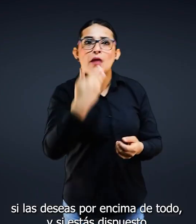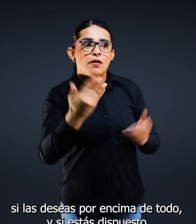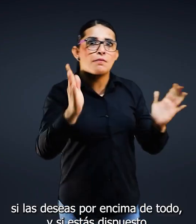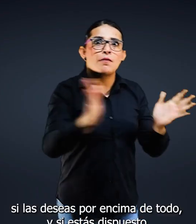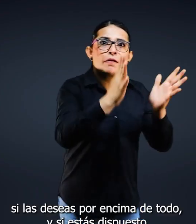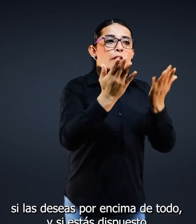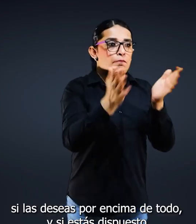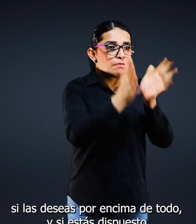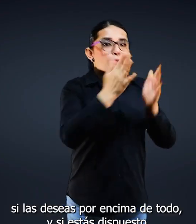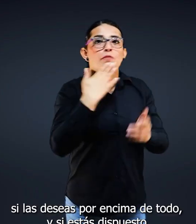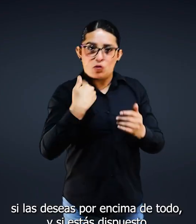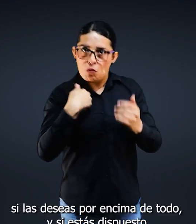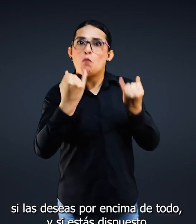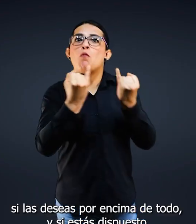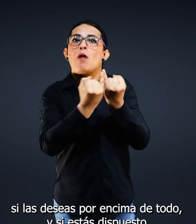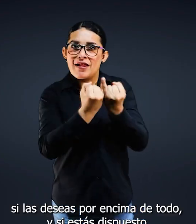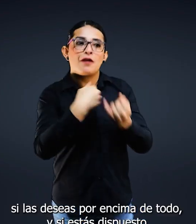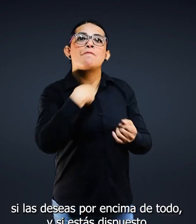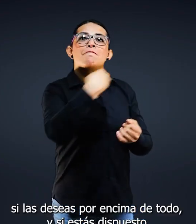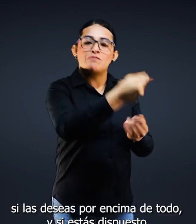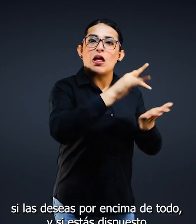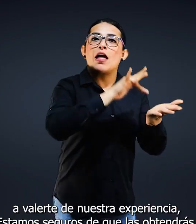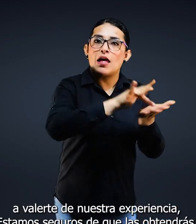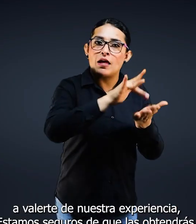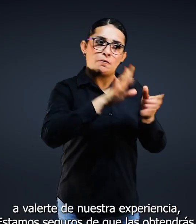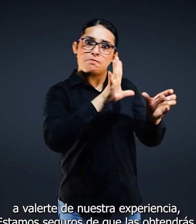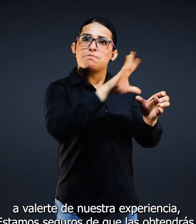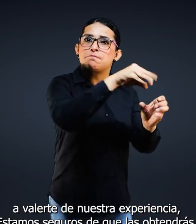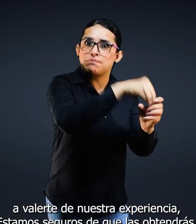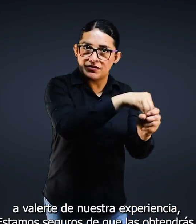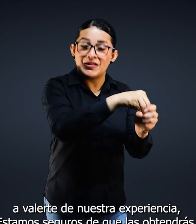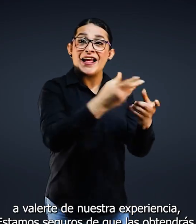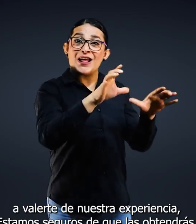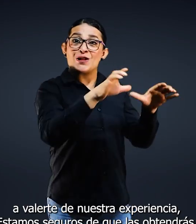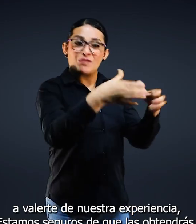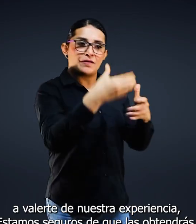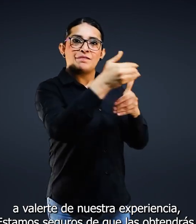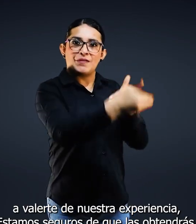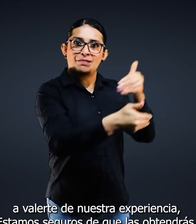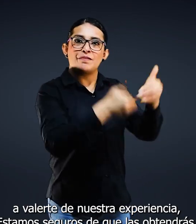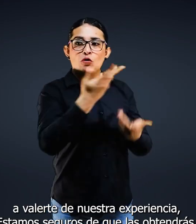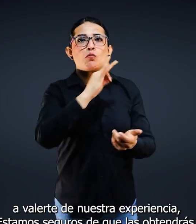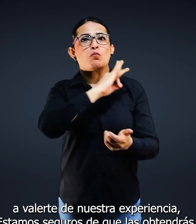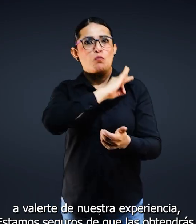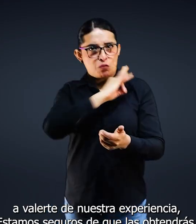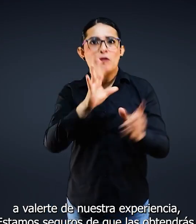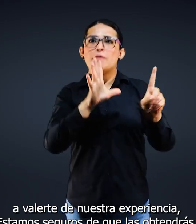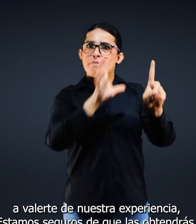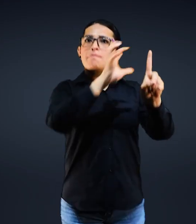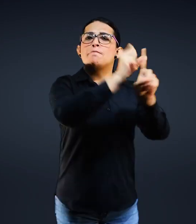si las deseas por encima de todo, y si estás dispuesto a valerte de nuestra experiencia, estamos seguros de que las obtendrás.